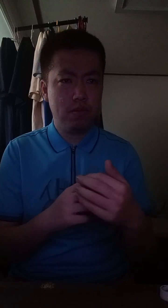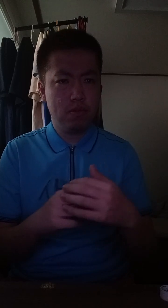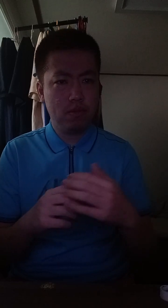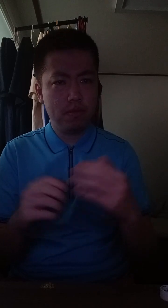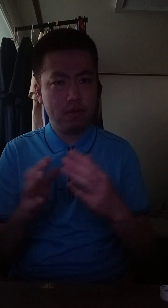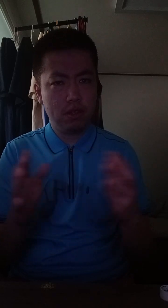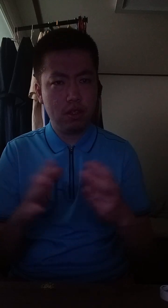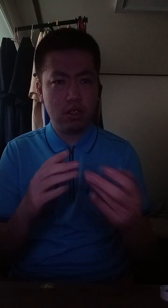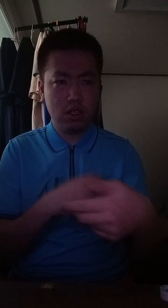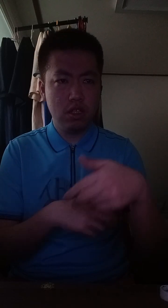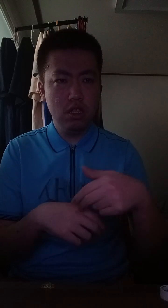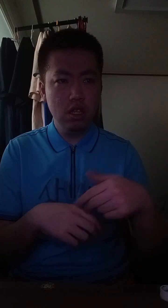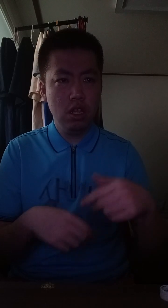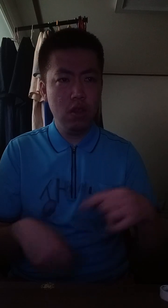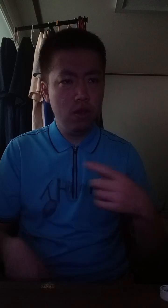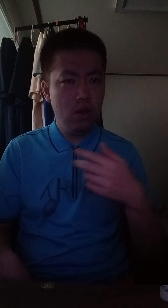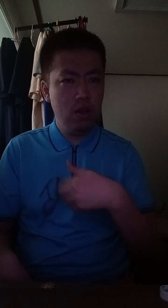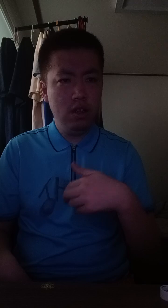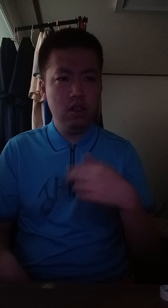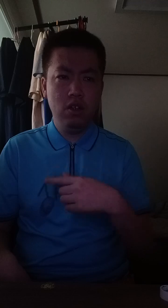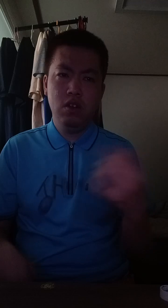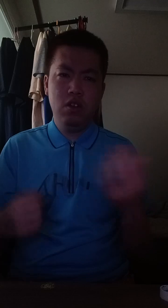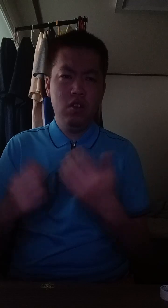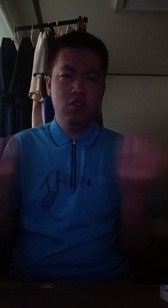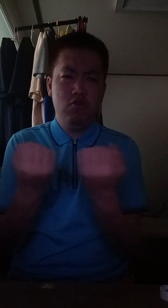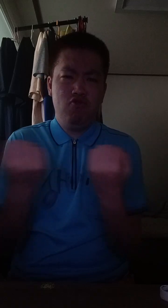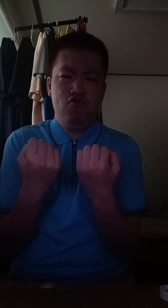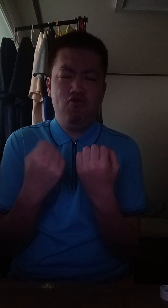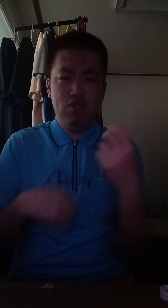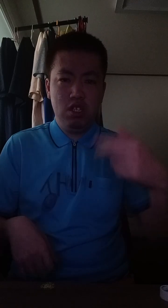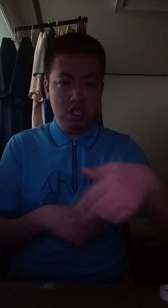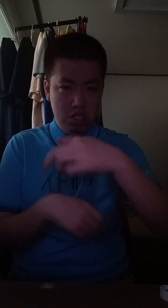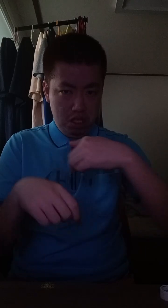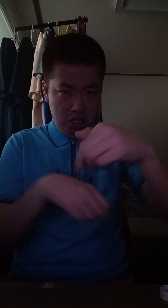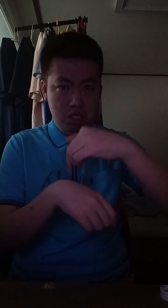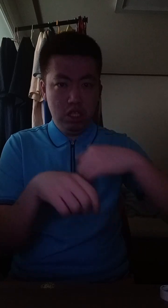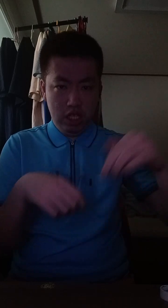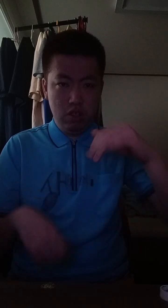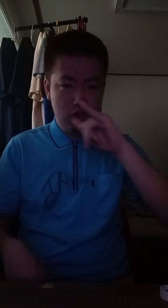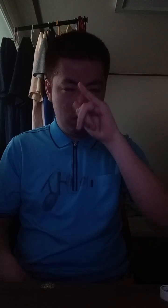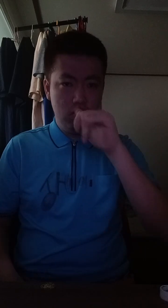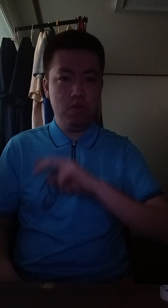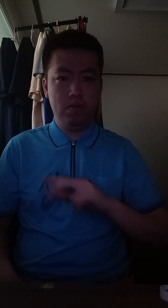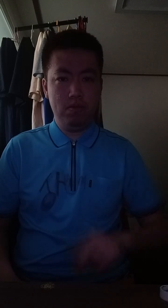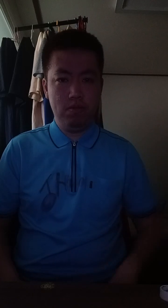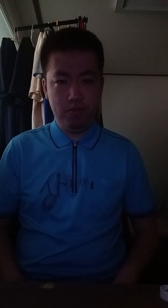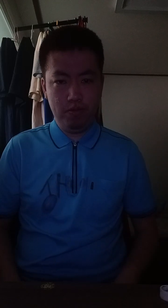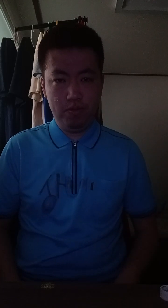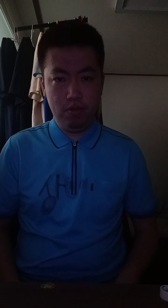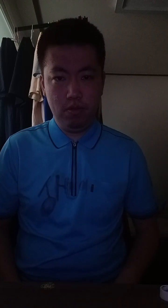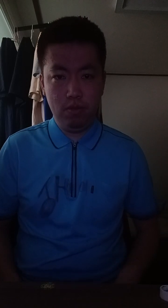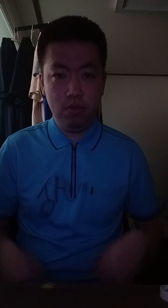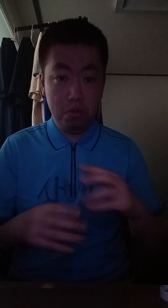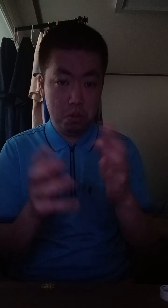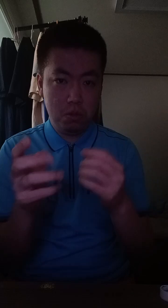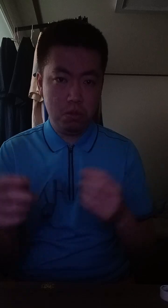안전한 지하철이기도 한데 저희에게는 또 가장 또 두려운 그런 지하철이기도 합니다. 부산의 다른